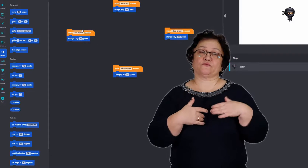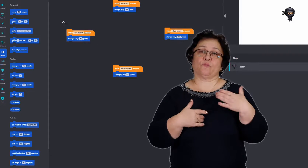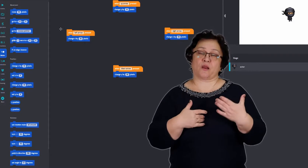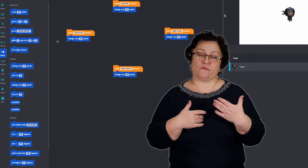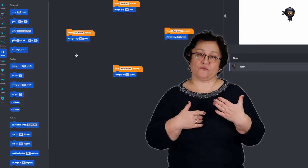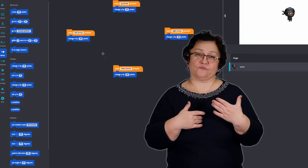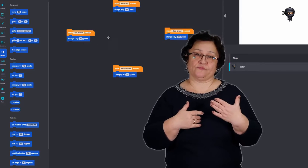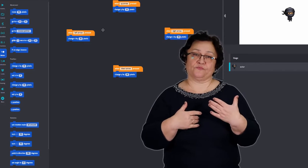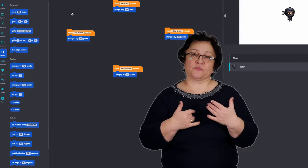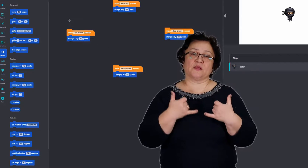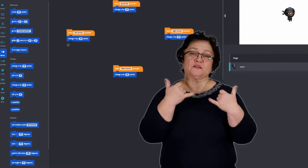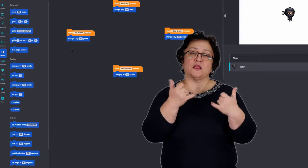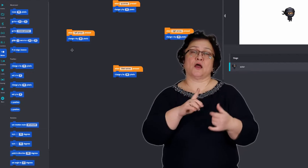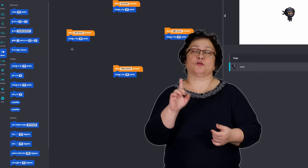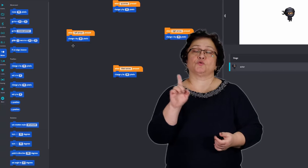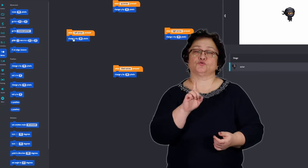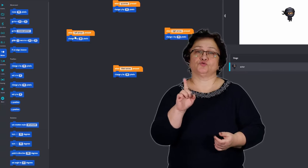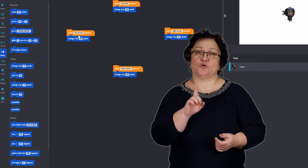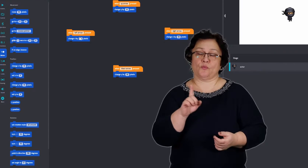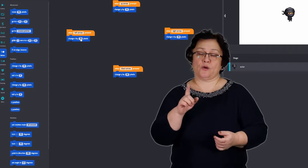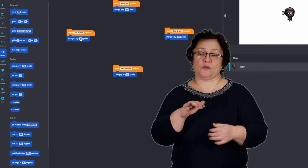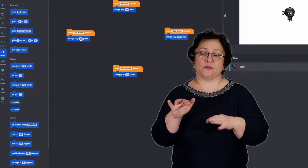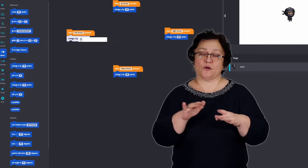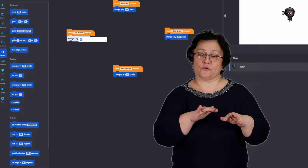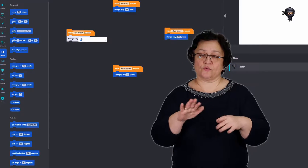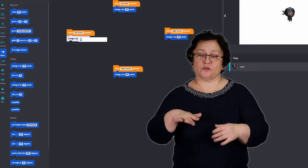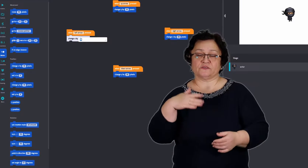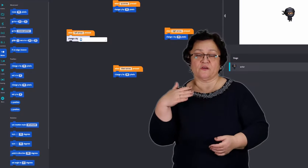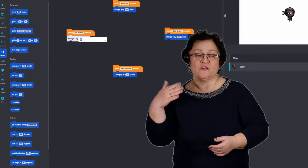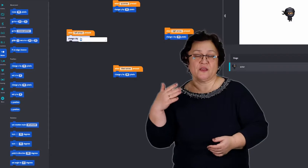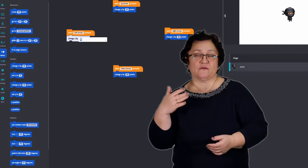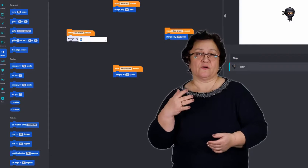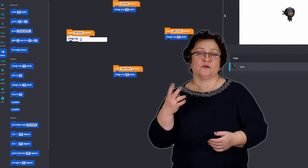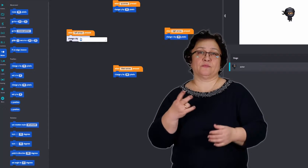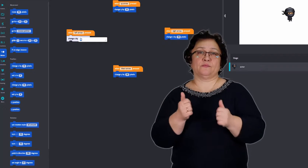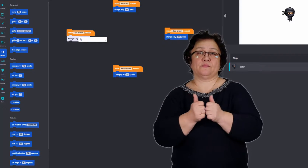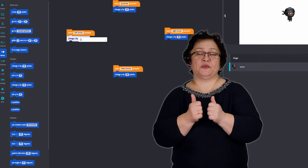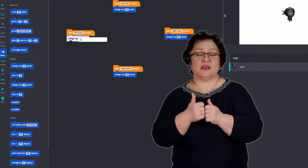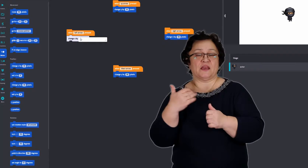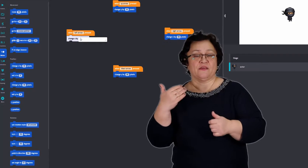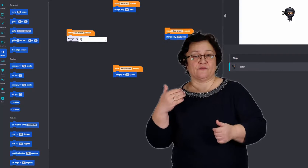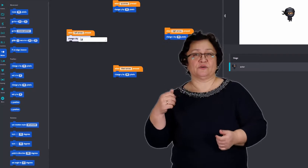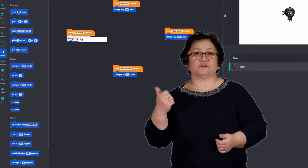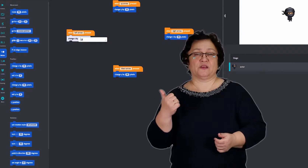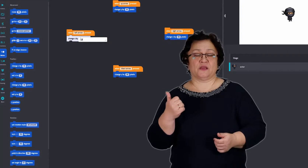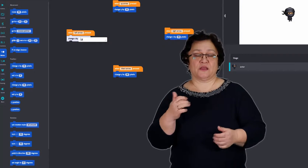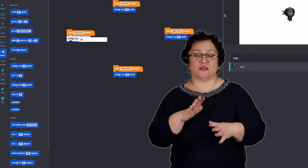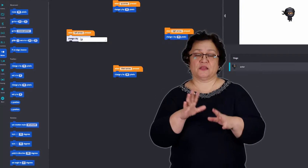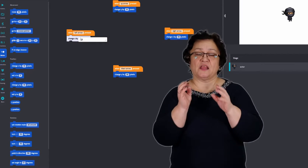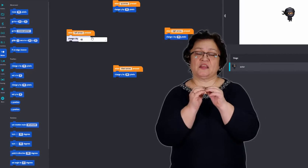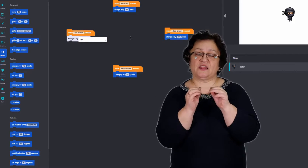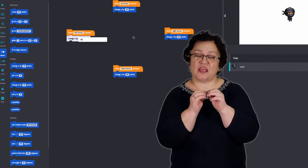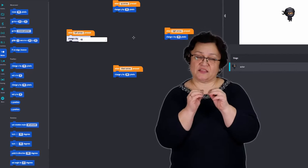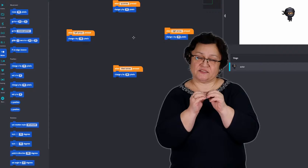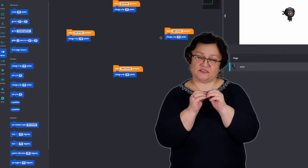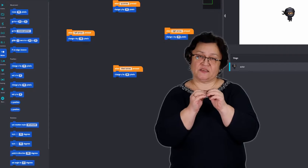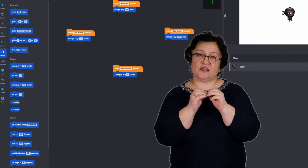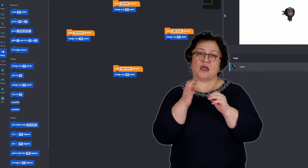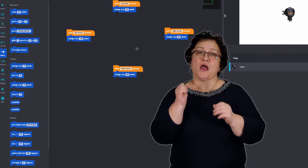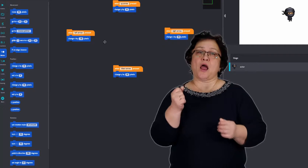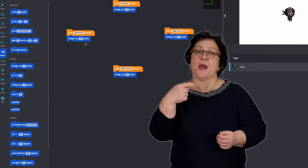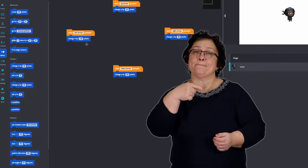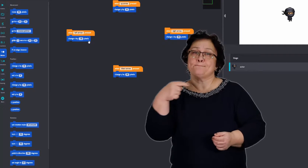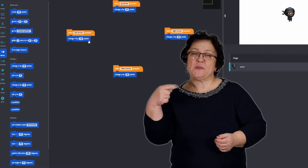Для того, щоб я рухалася вліво, то біля лівої стрілочки я ставлю не 10 пікселів, а мінус